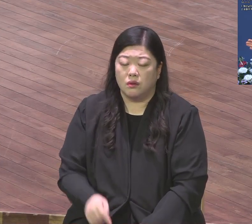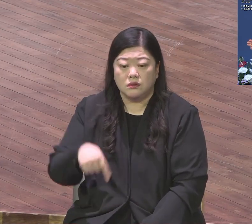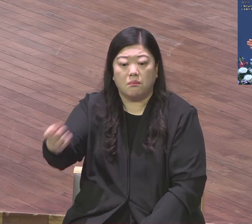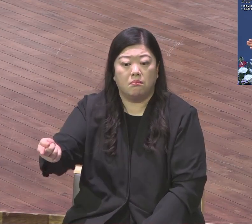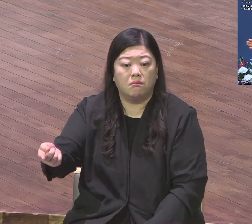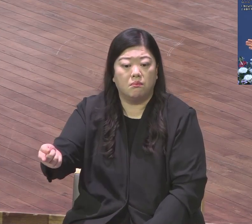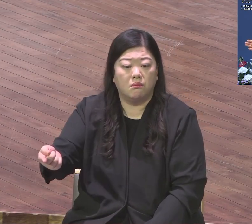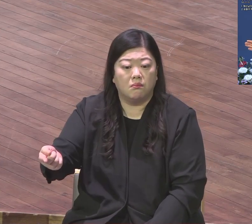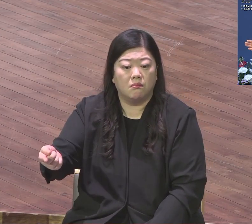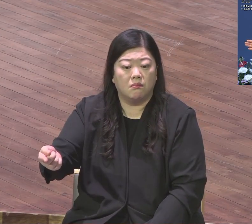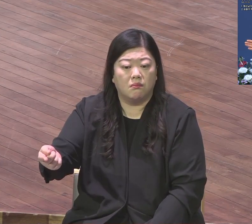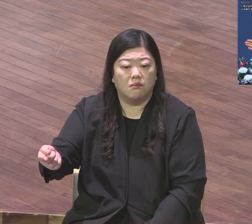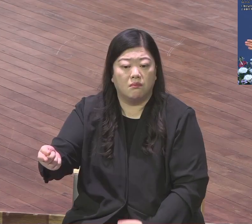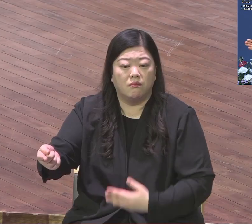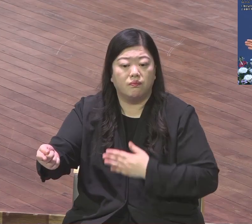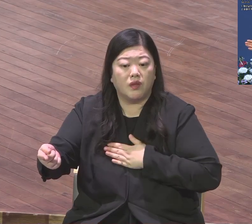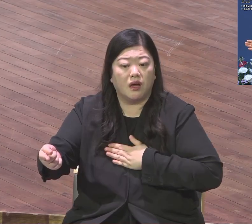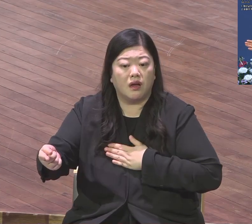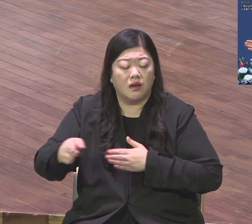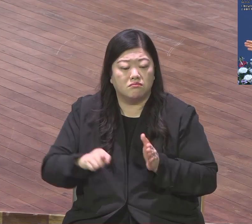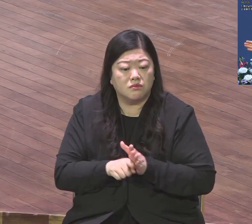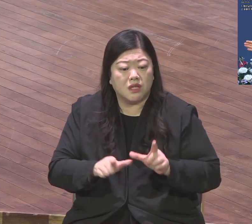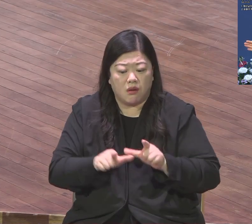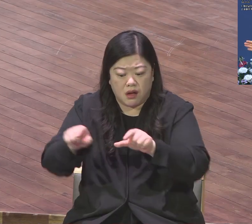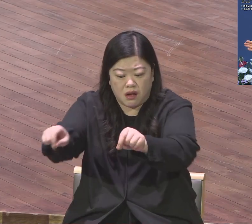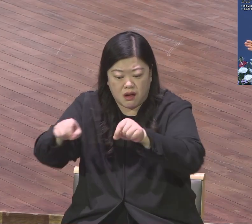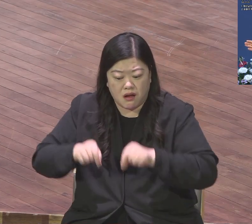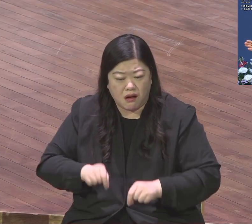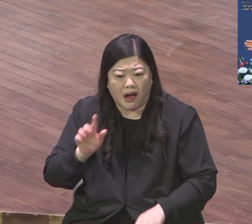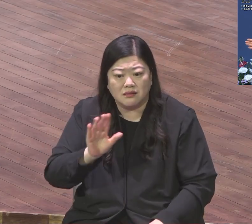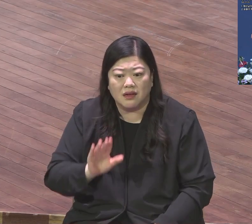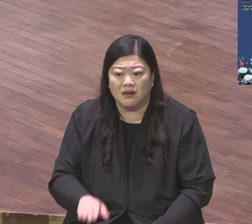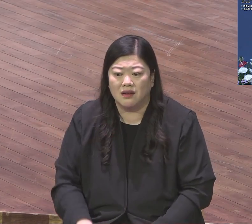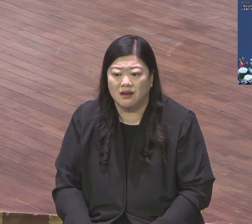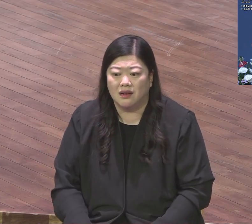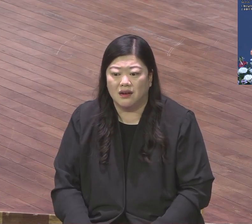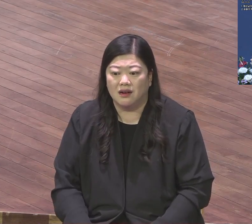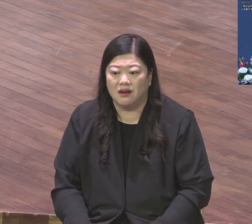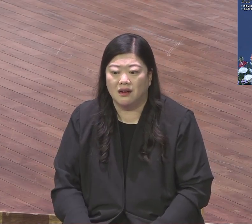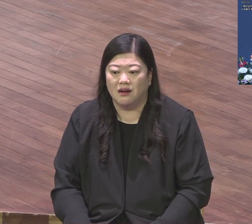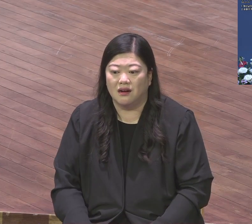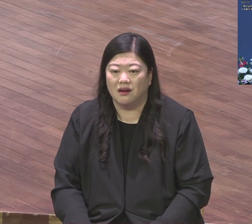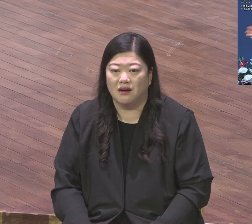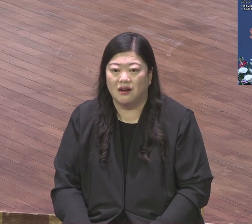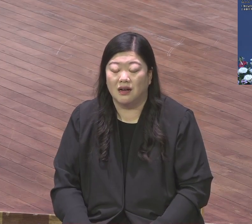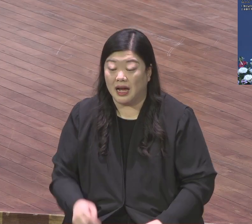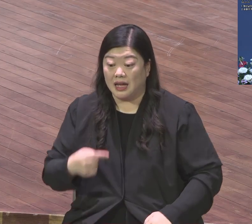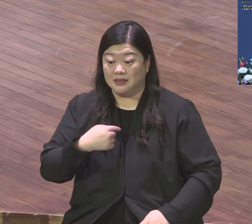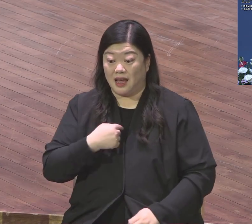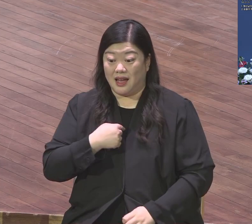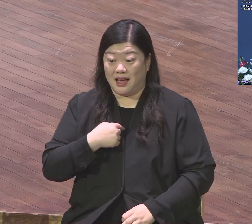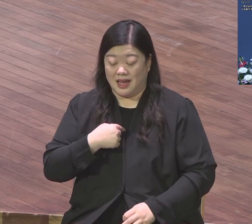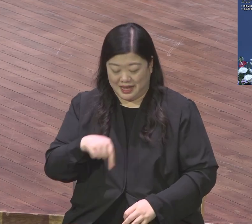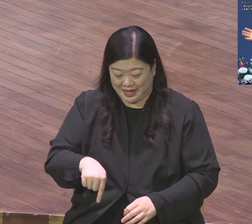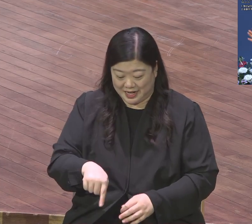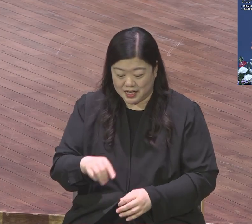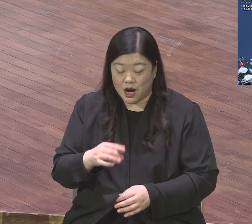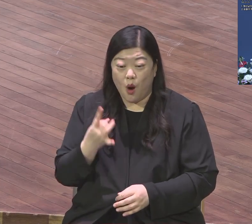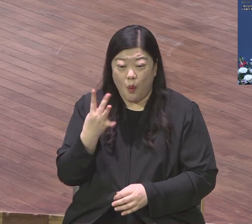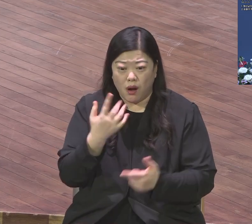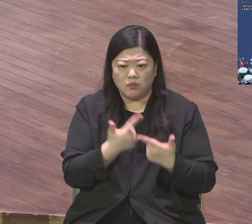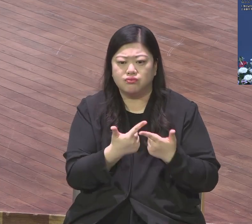가라! 그냥 가는 거예요. 저는 그랬어요. 부산에서 서울 가라! 하면 어디로? 몰라요. 그 다음에